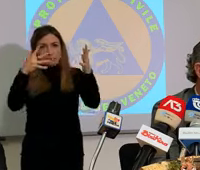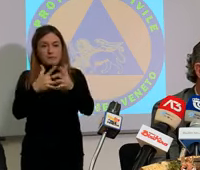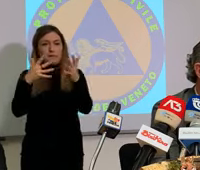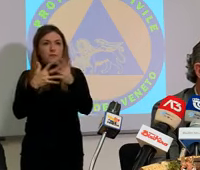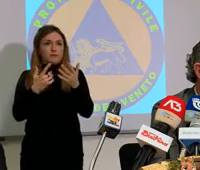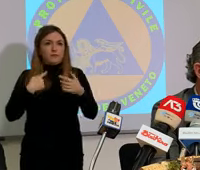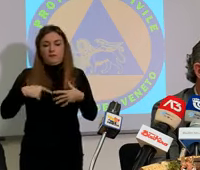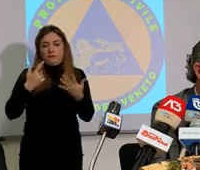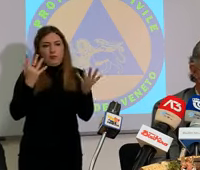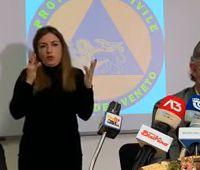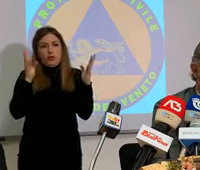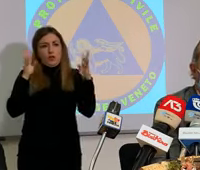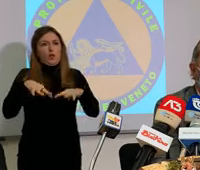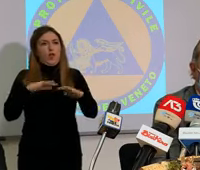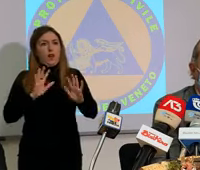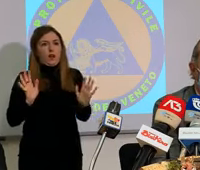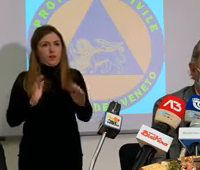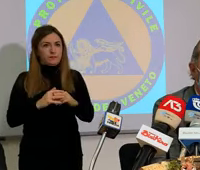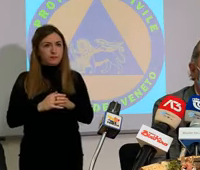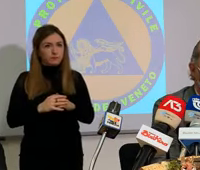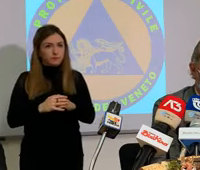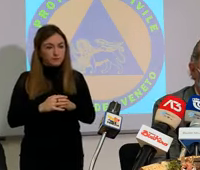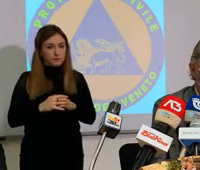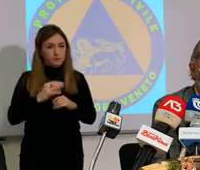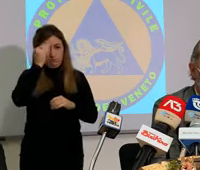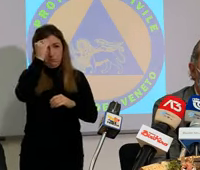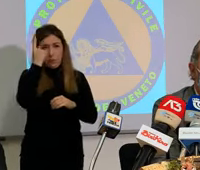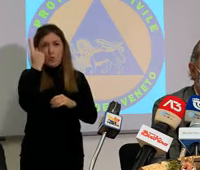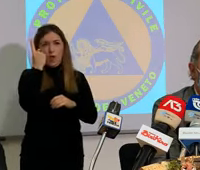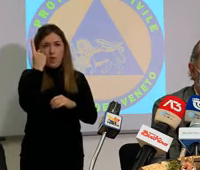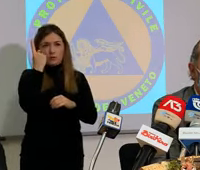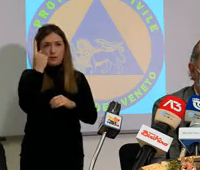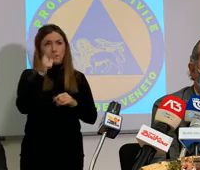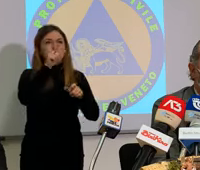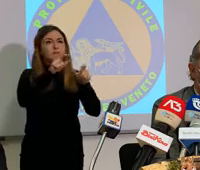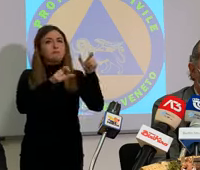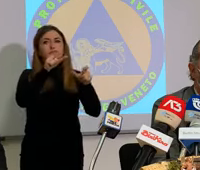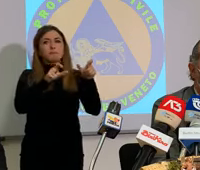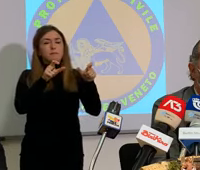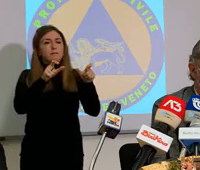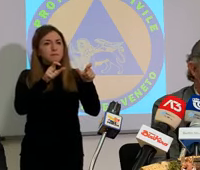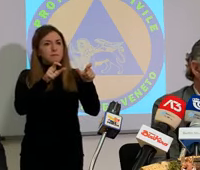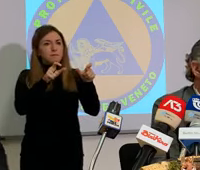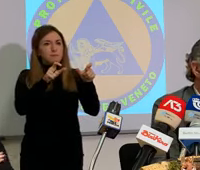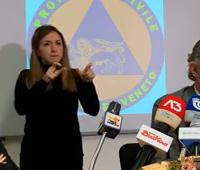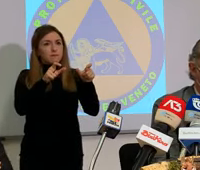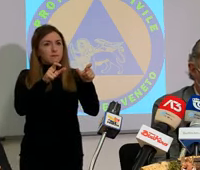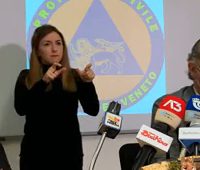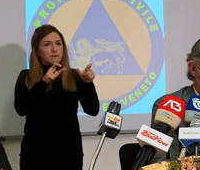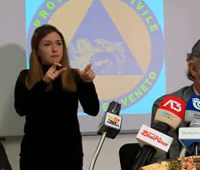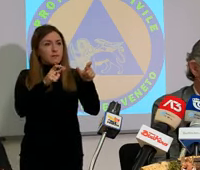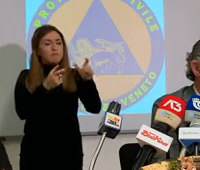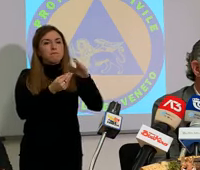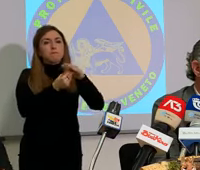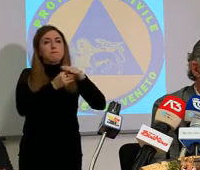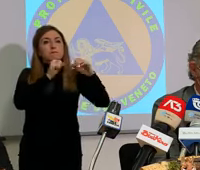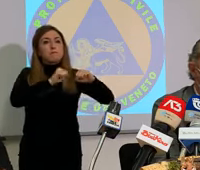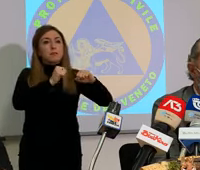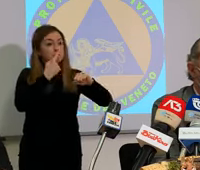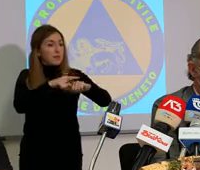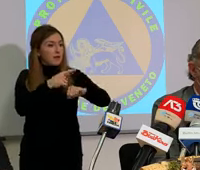fuori pensate solo un aspetto che il personale che dovremo utilizzare per la campagna